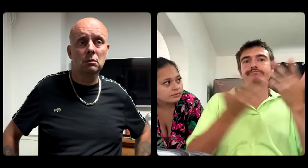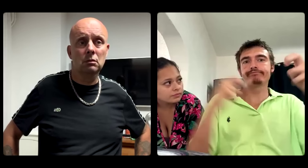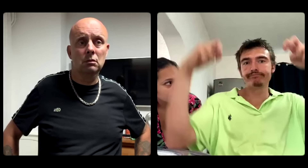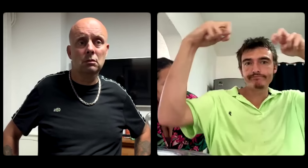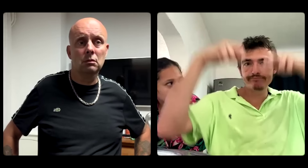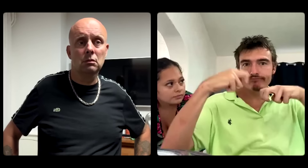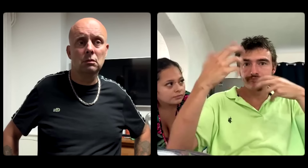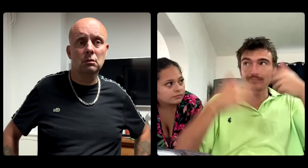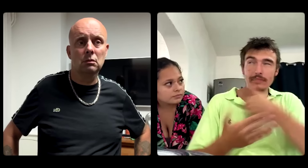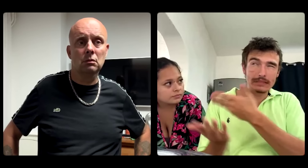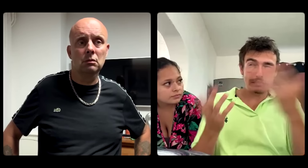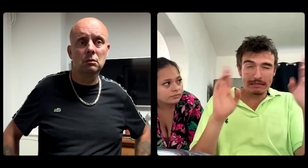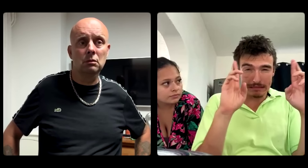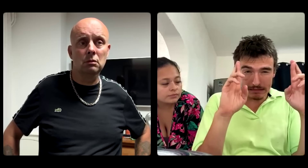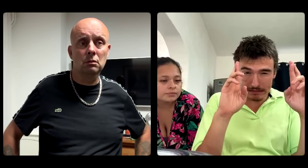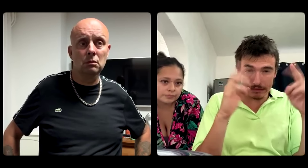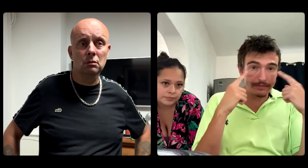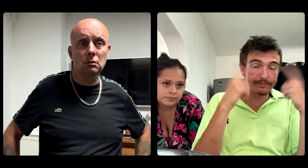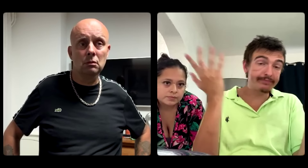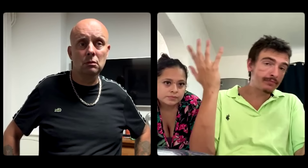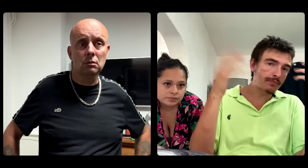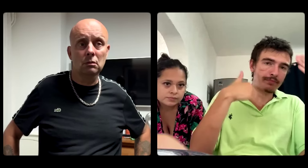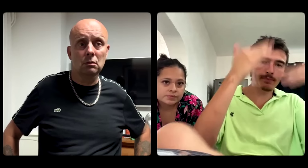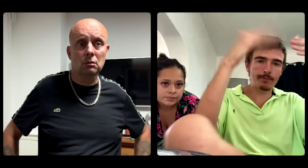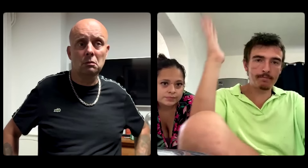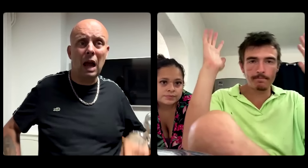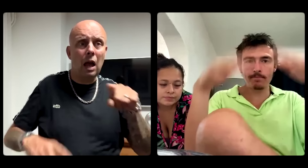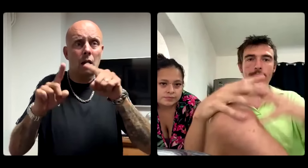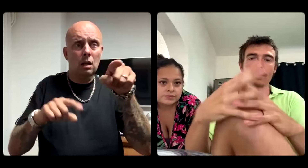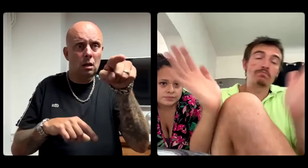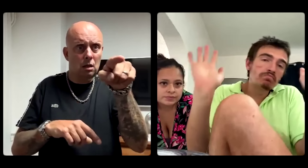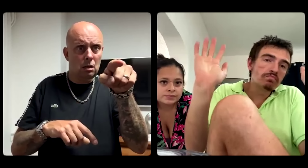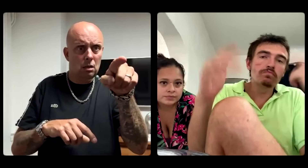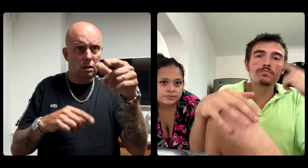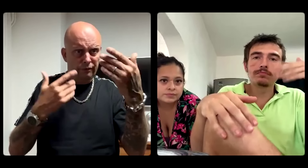Ja, waarom je vraagt het dan?